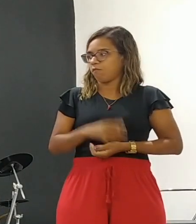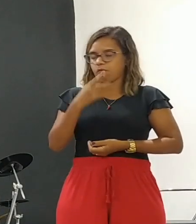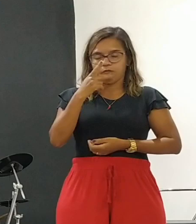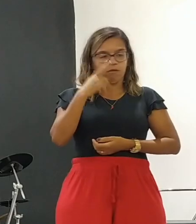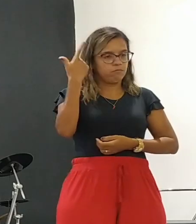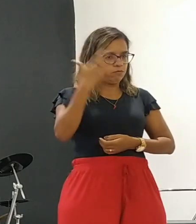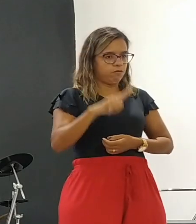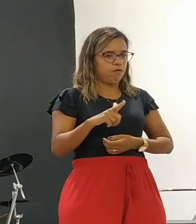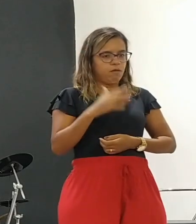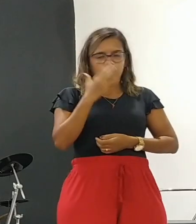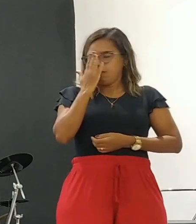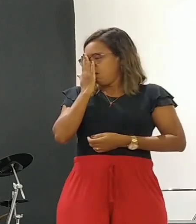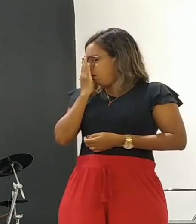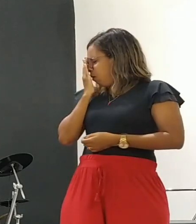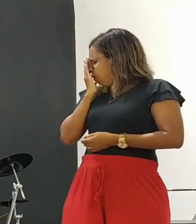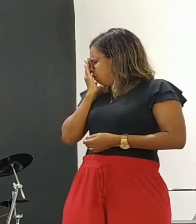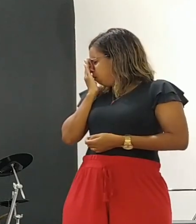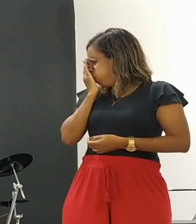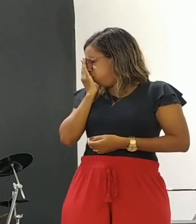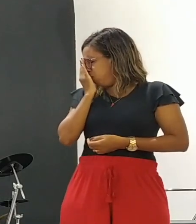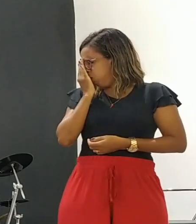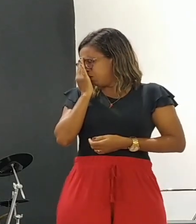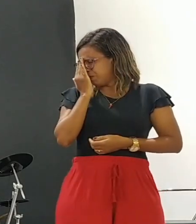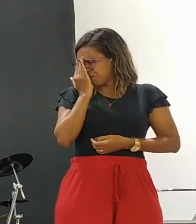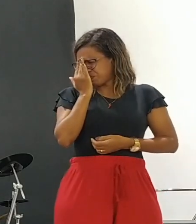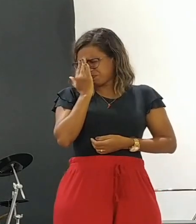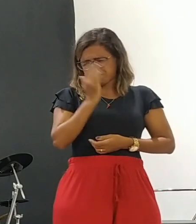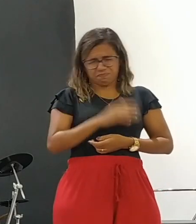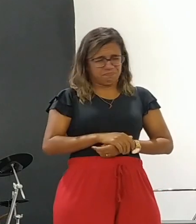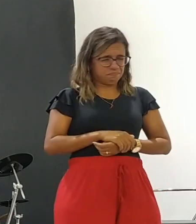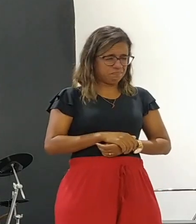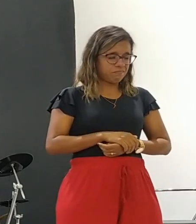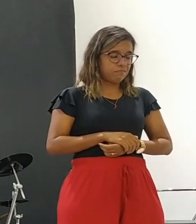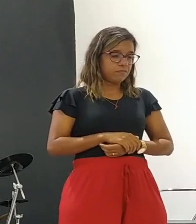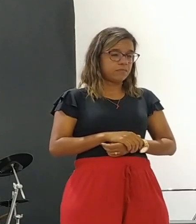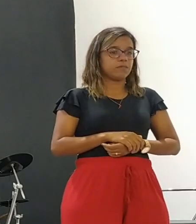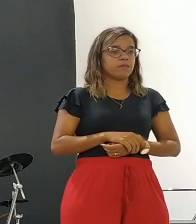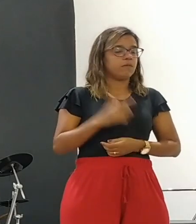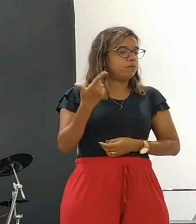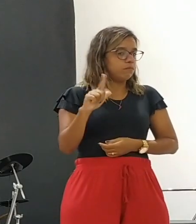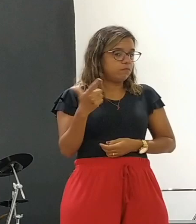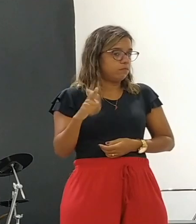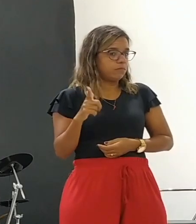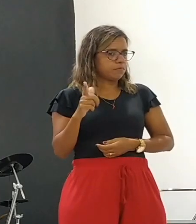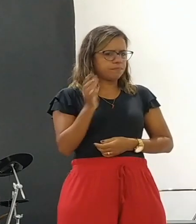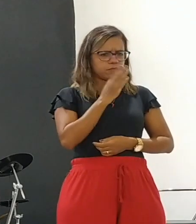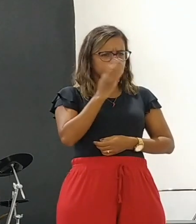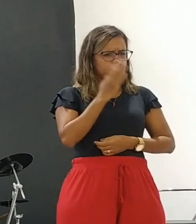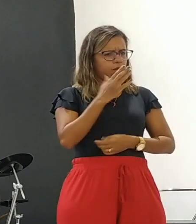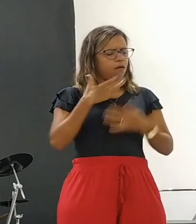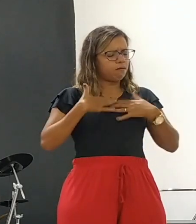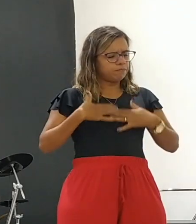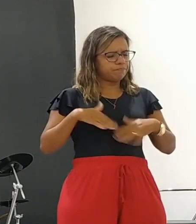novo. Olha o cordeiro. Quando você começa a comer o cordeiro, não tenha pressa não, come devagar.